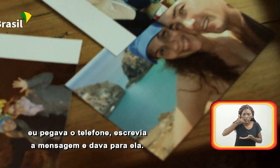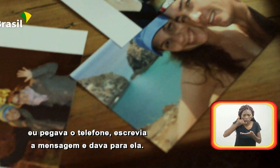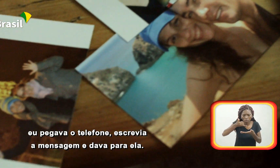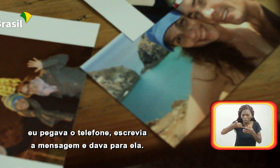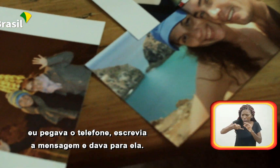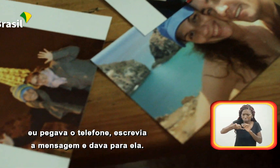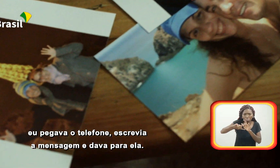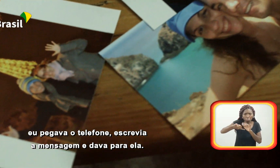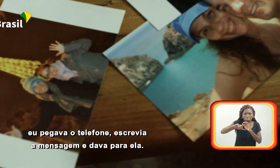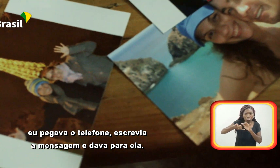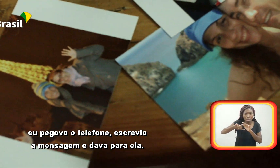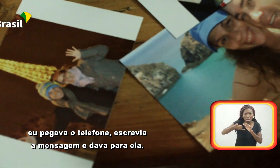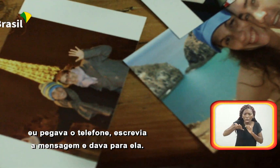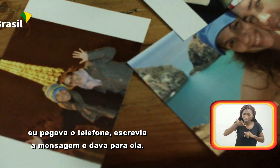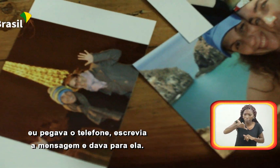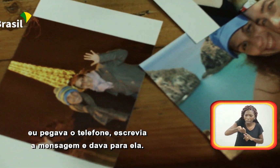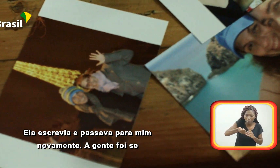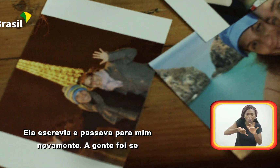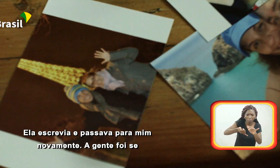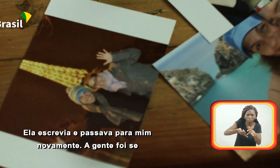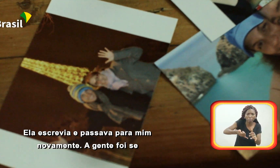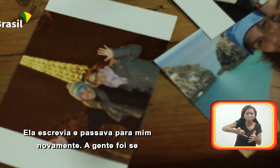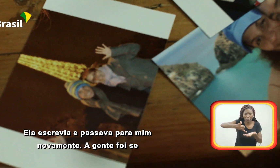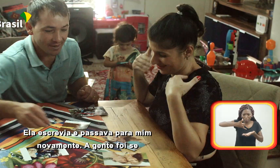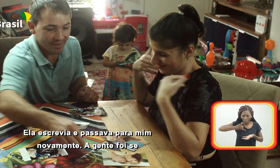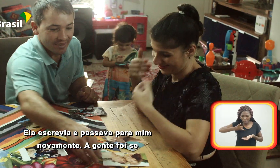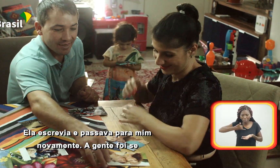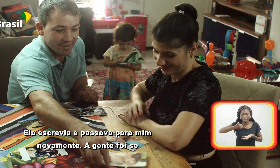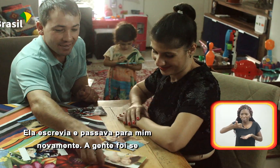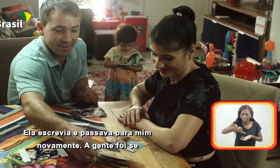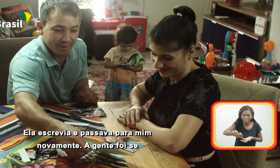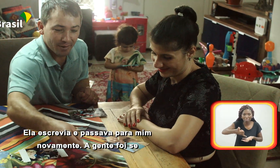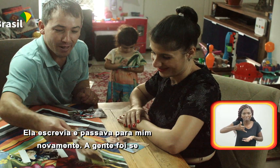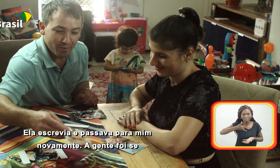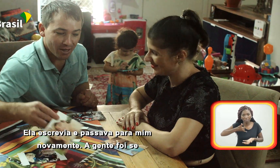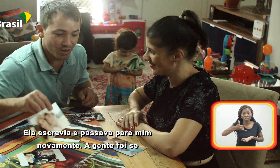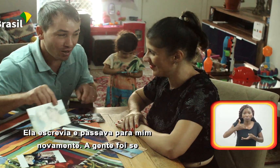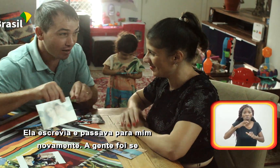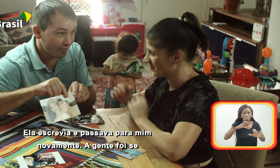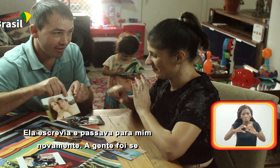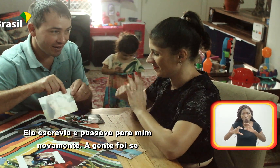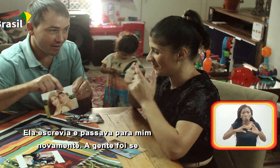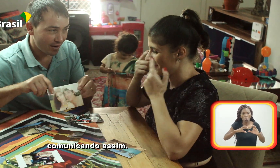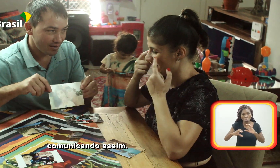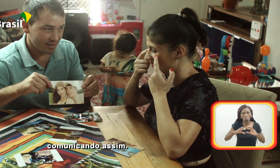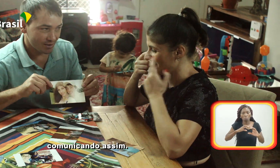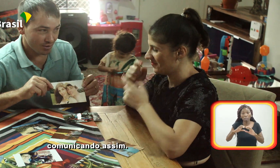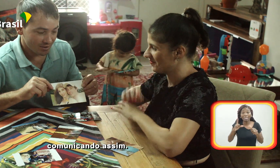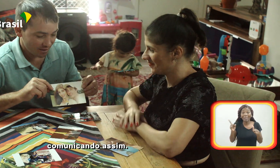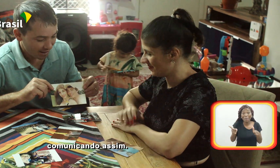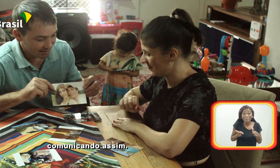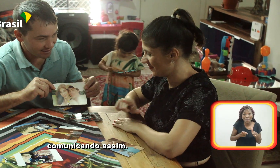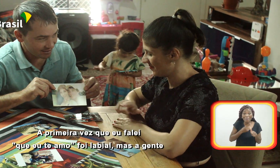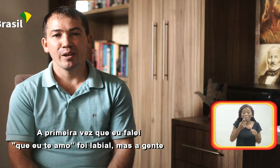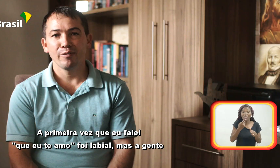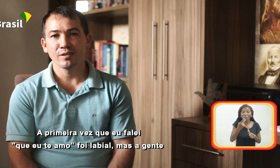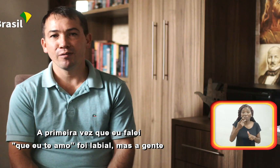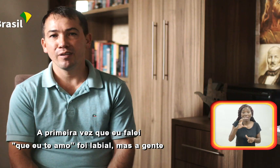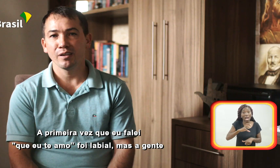escrevia a mensagem, dava para ela, ela escrevia e passava para mim novamente. A gente foi se comunicando assim. Primeira vez que eu falei que eu